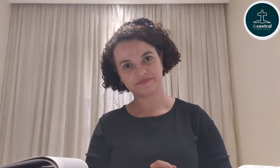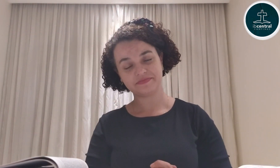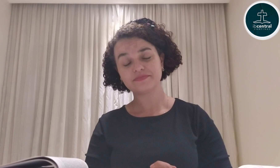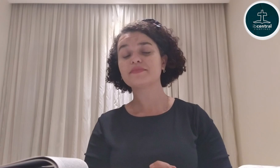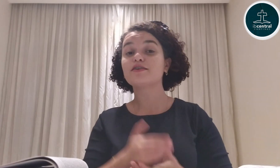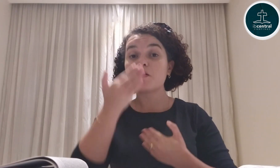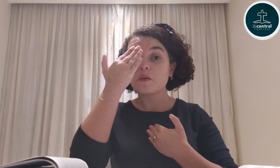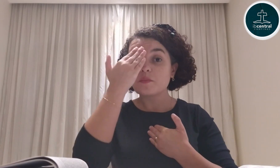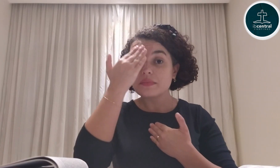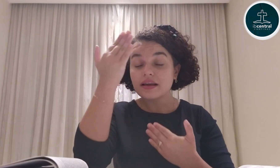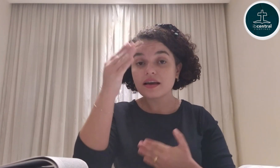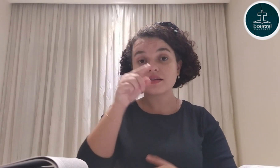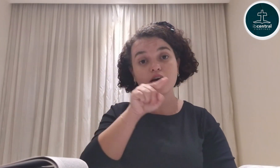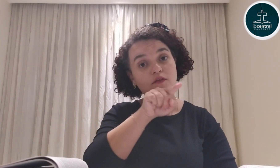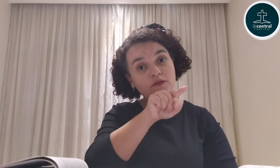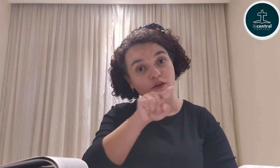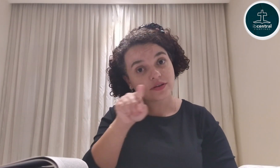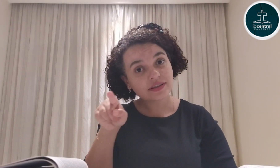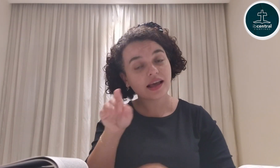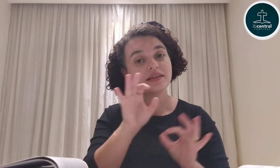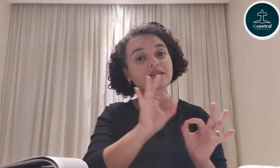Bom, o nosso estudo chegou ao fim.